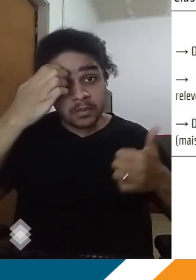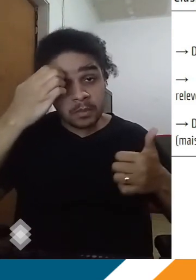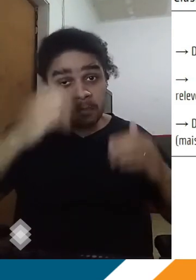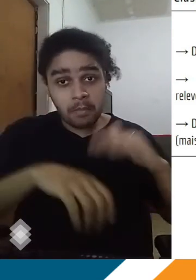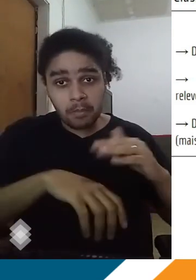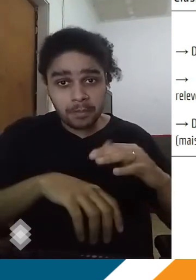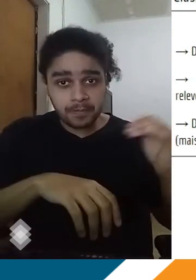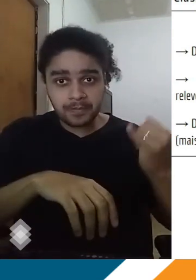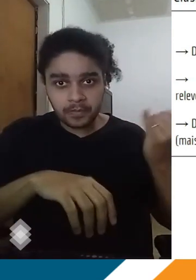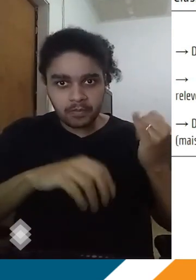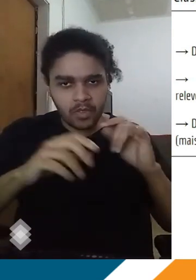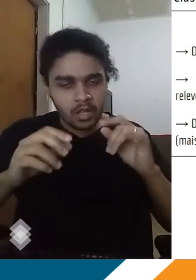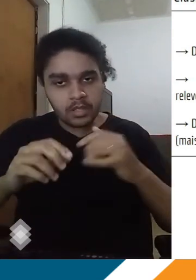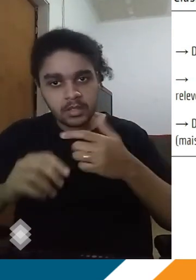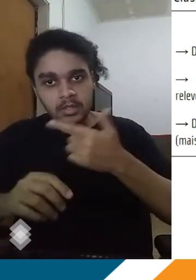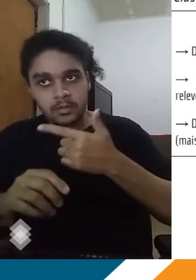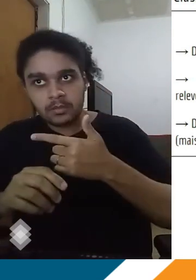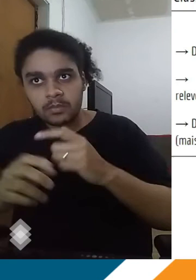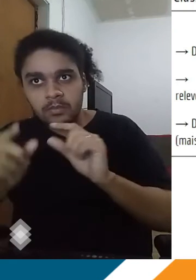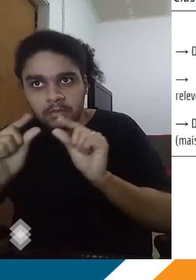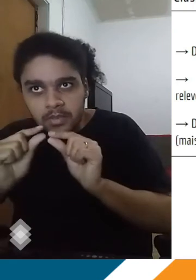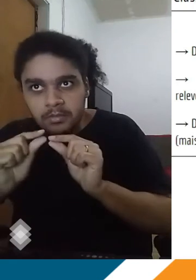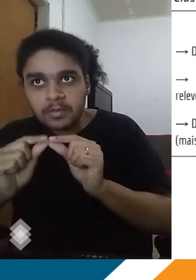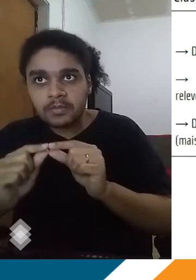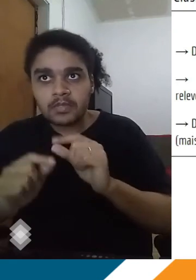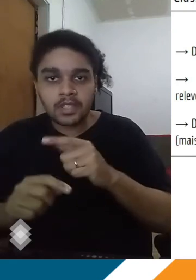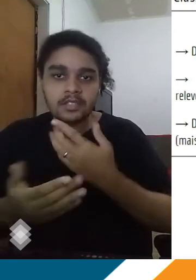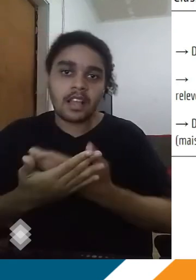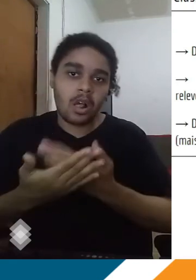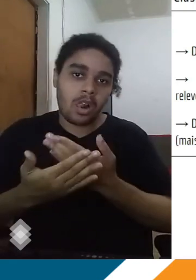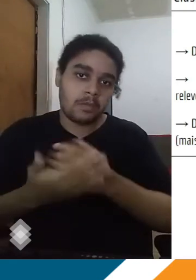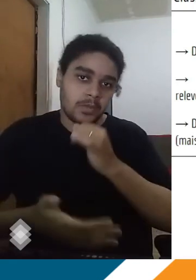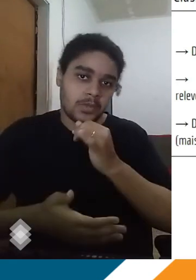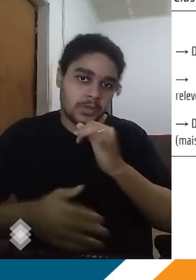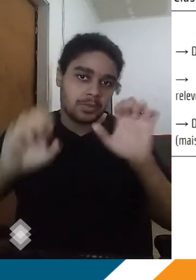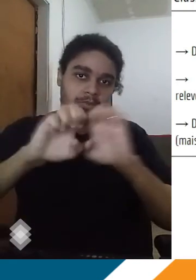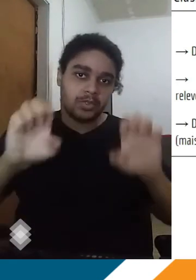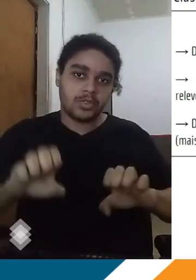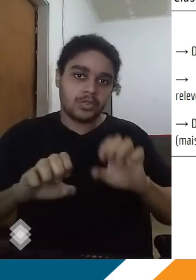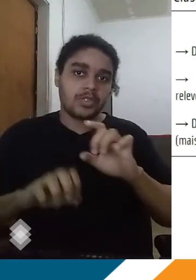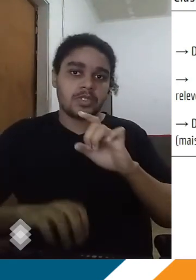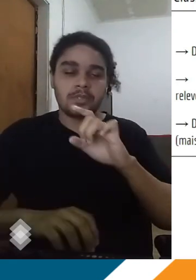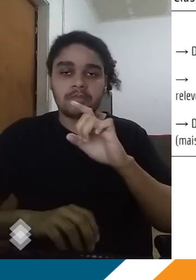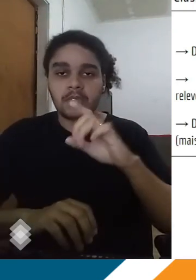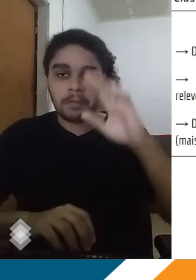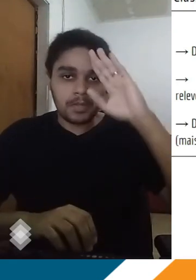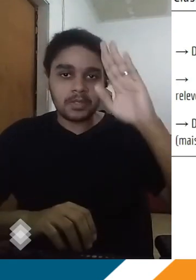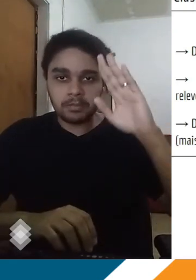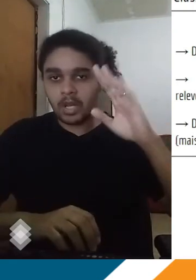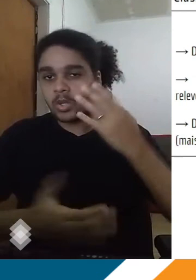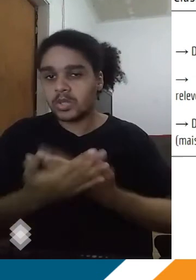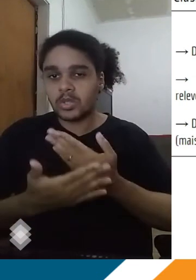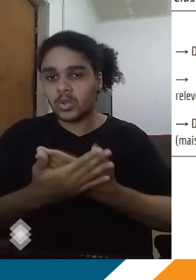mais abrangente e o último táxon sendo o táxon mais micro, o mais específico. Essa aula aqui, por exemplo, está